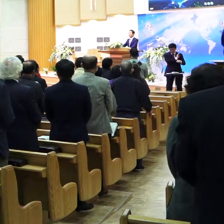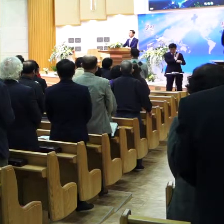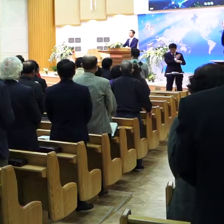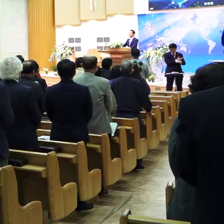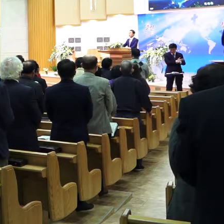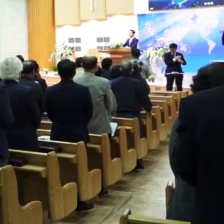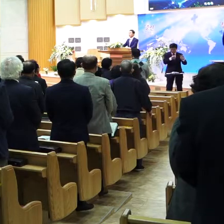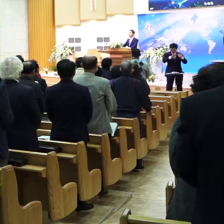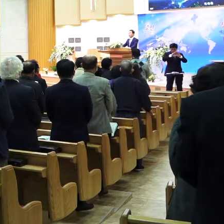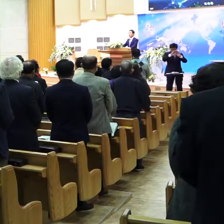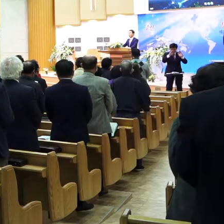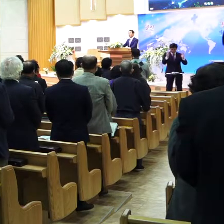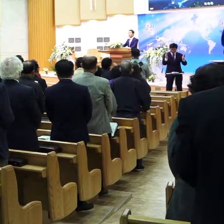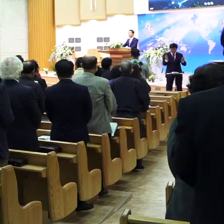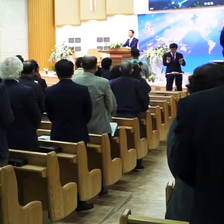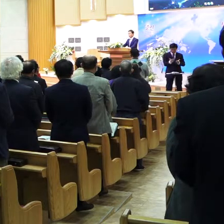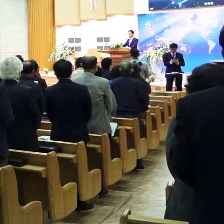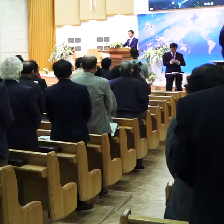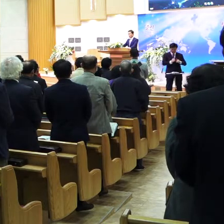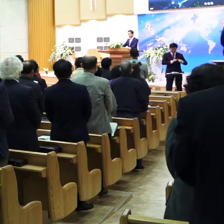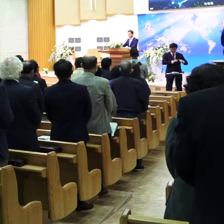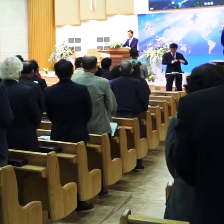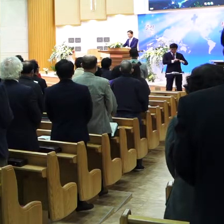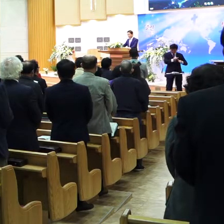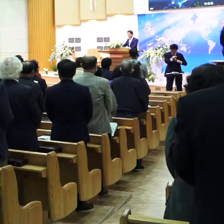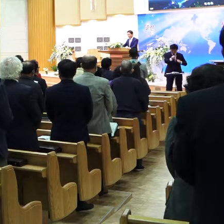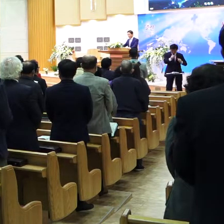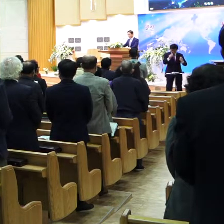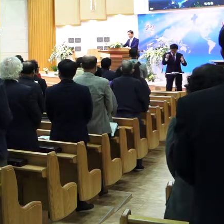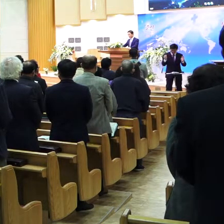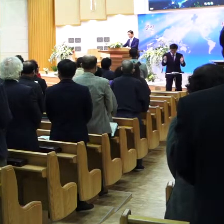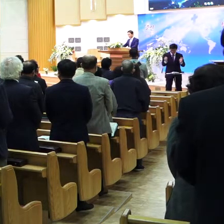사랑 권세 모두